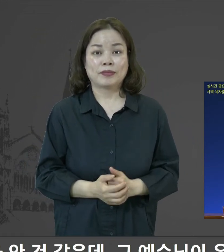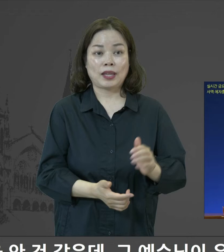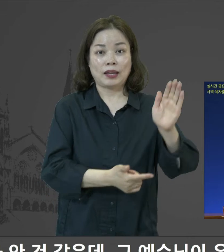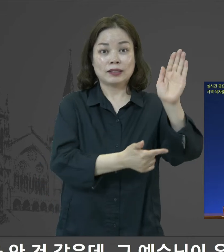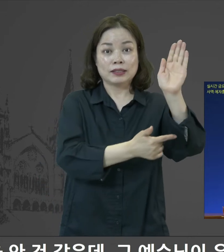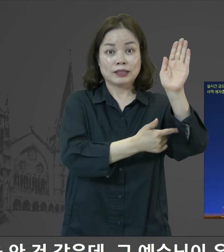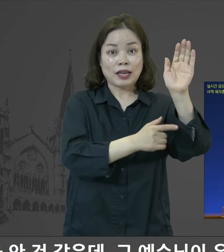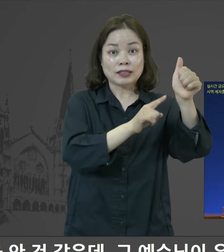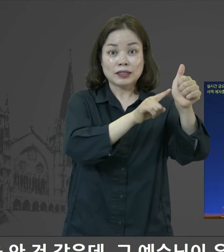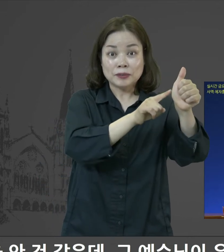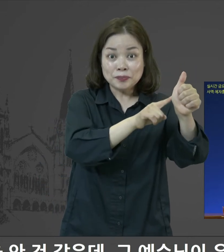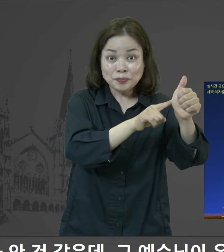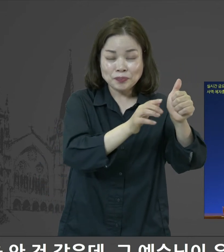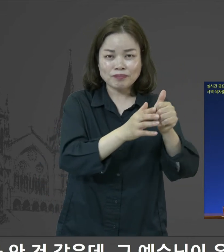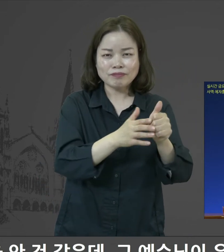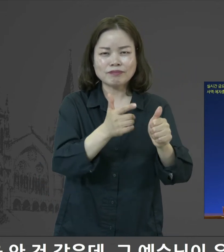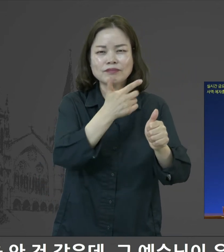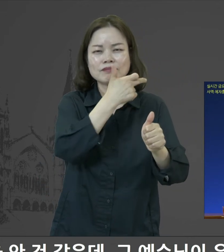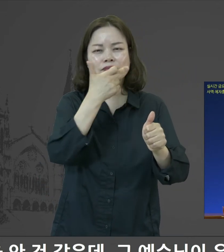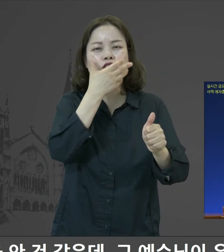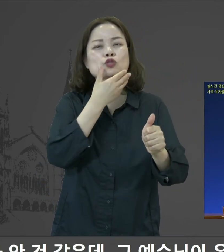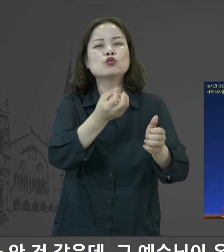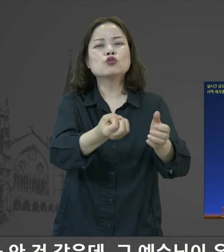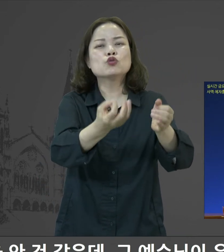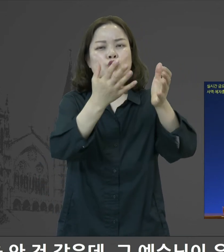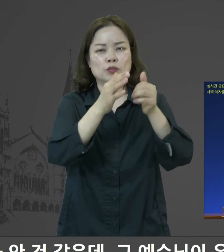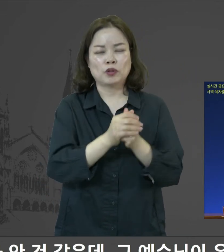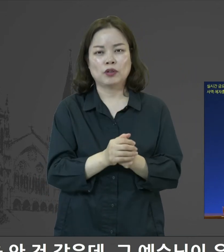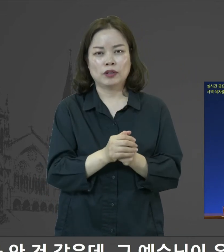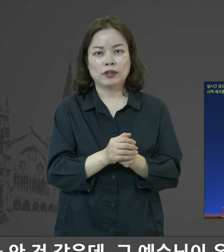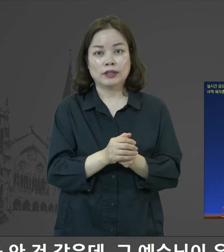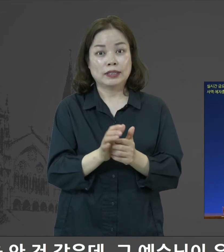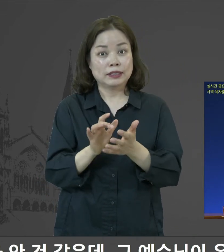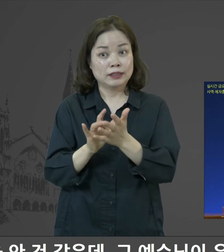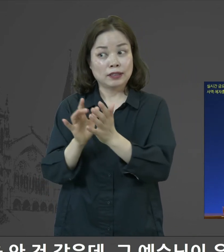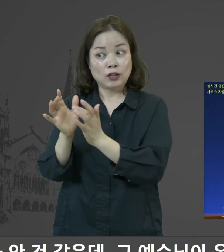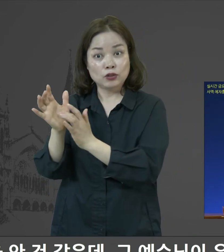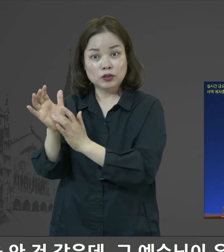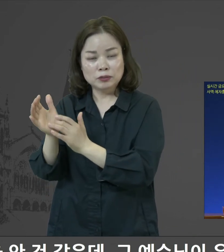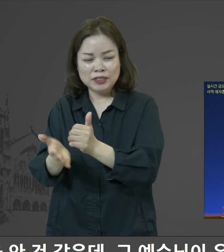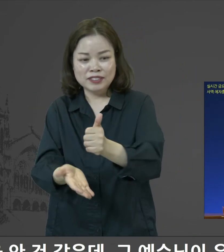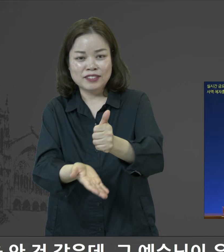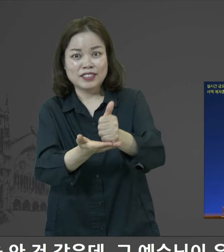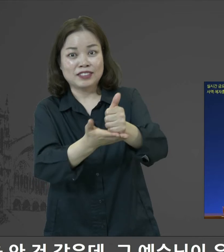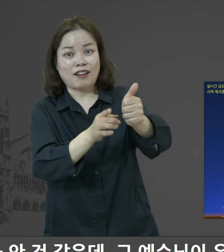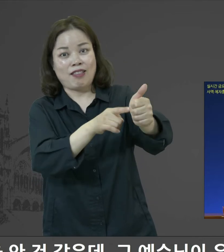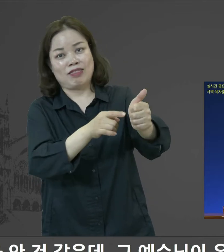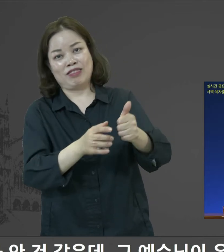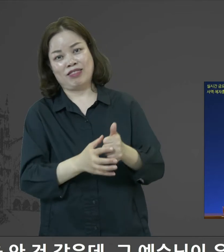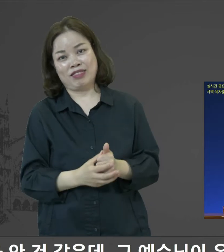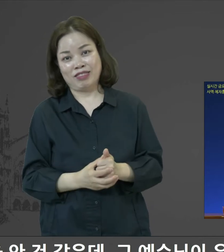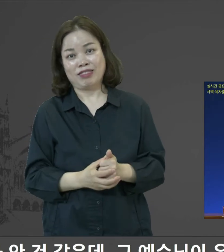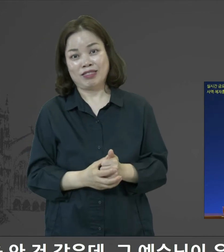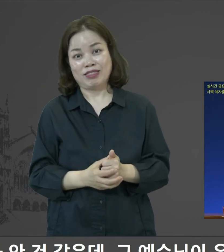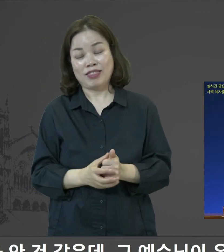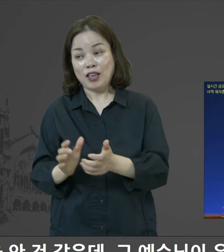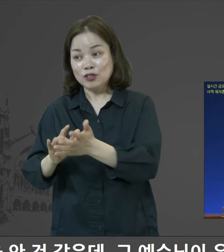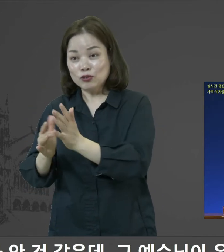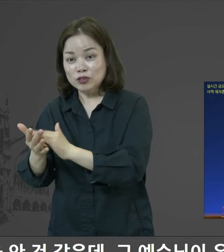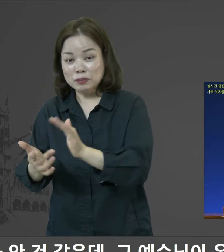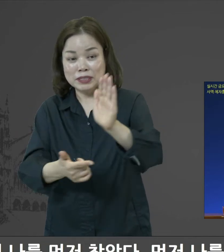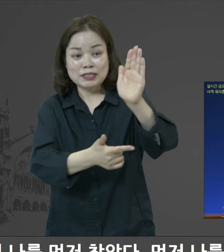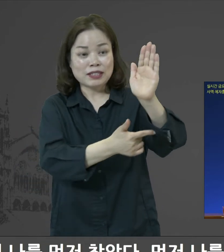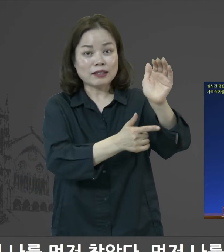나다나엘의 여기 더 큰 축복은 뭐냐면, 예수님이 칭찬해 주는 거예요. 예수님이 칭찬해 주는